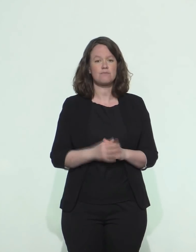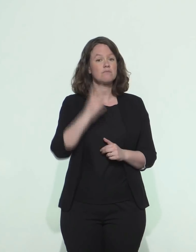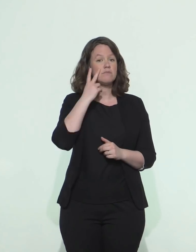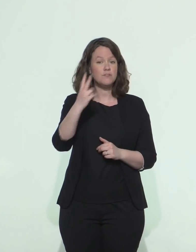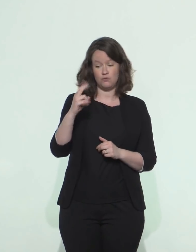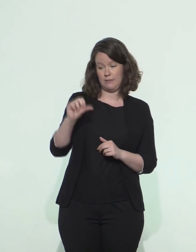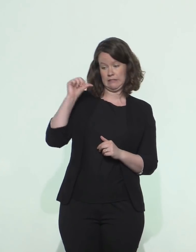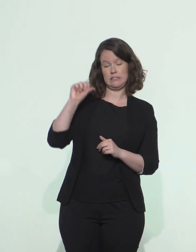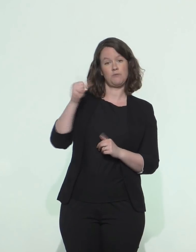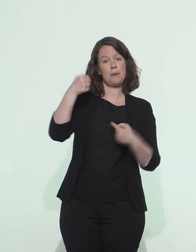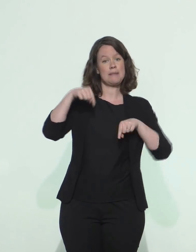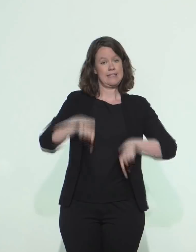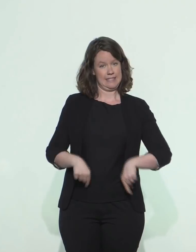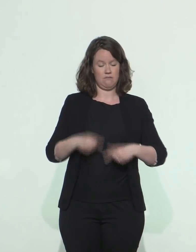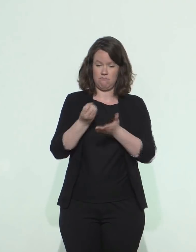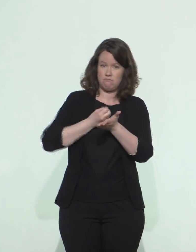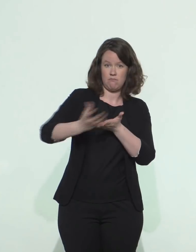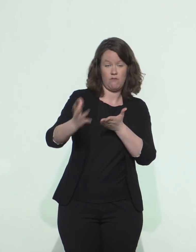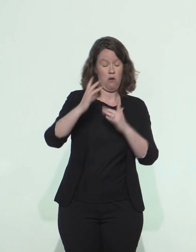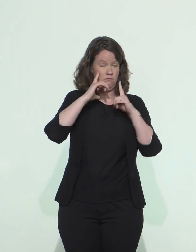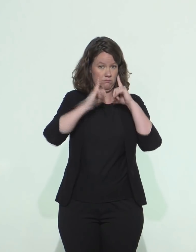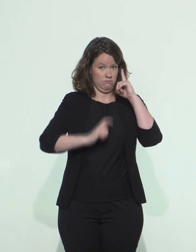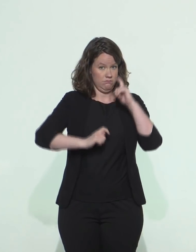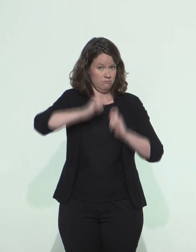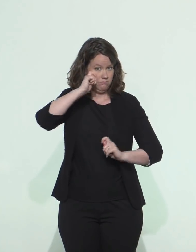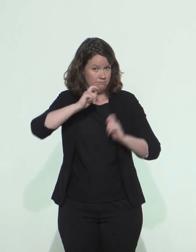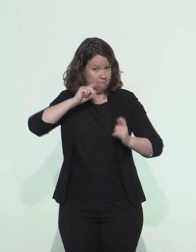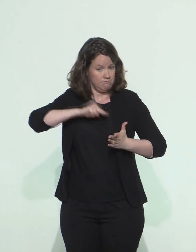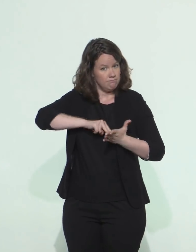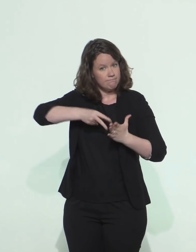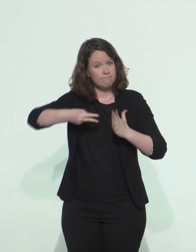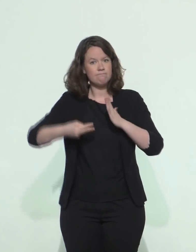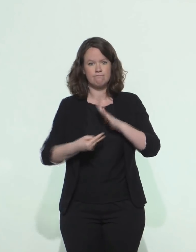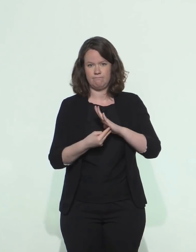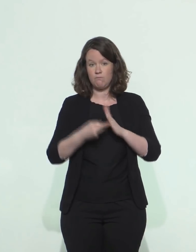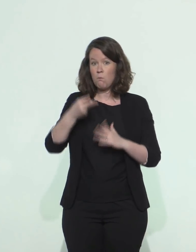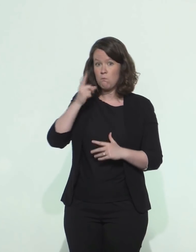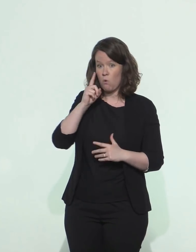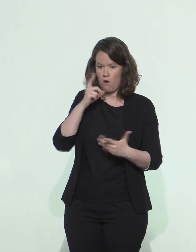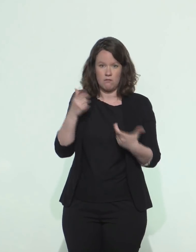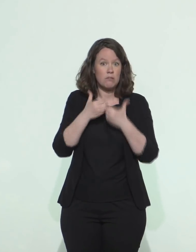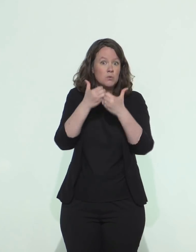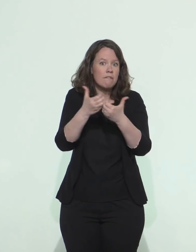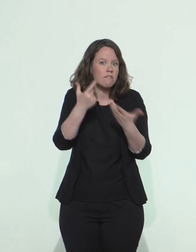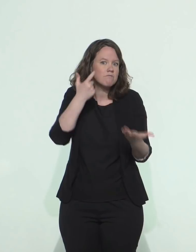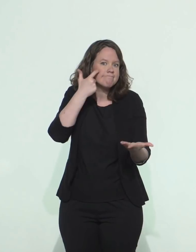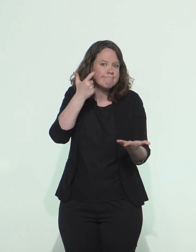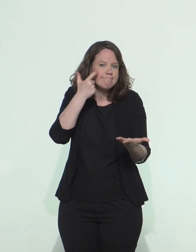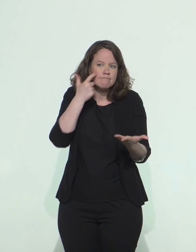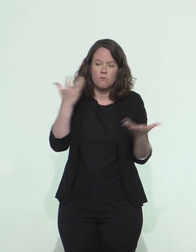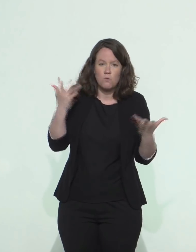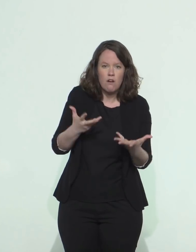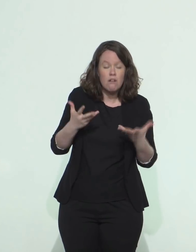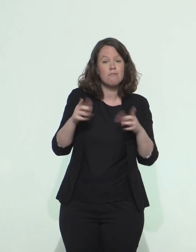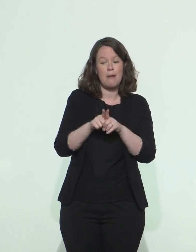extrêmement prudent qui est totalement justifié par l'évolutivité de la situation. Les cartes que vous a présentées le ministre des Solidarités et de la Santé, Olivier Véran, ce soir,